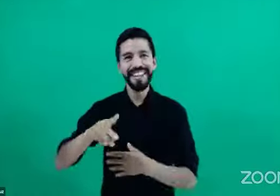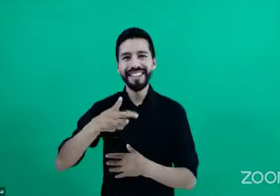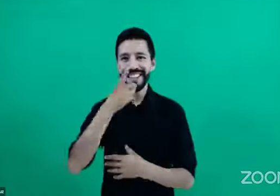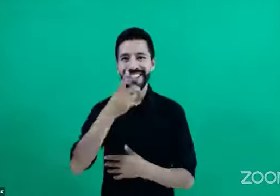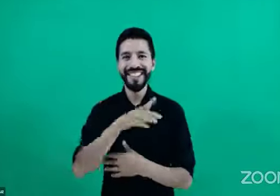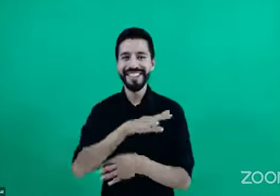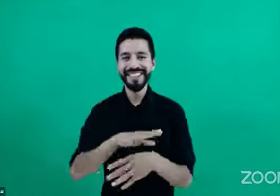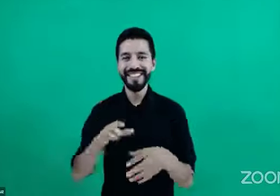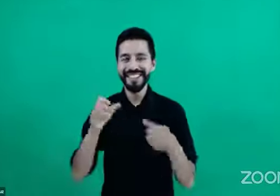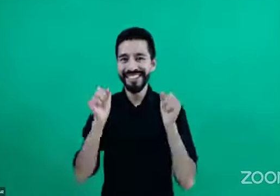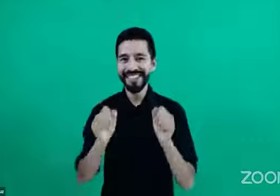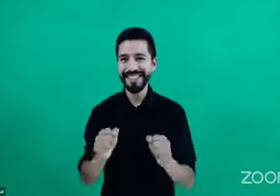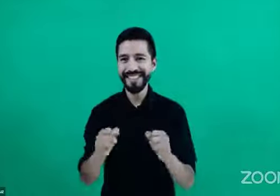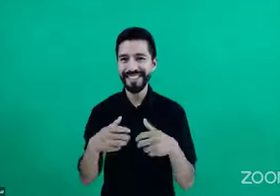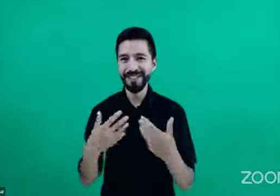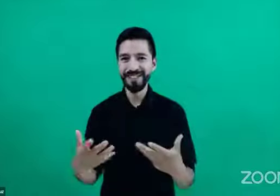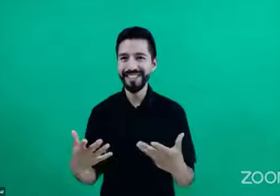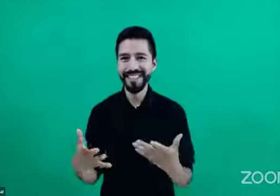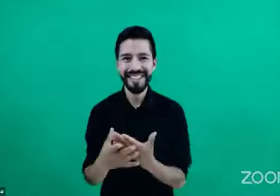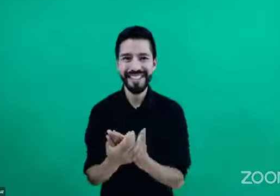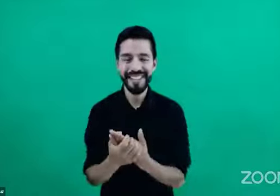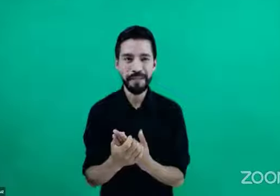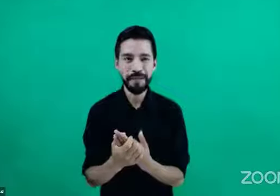señas, te diría sin